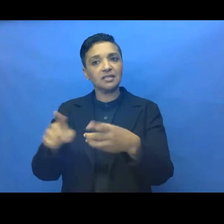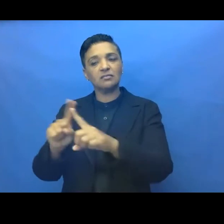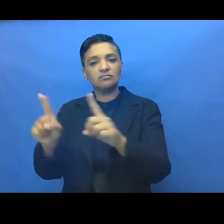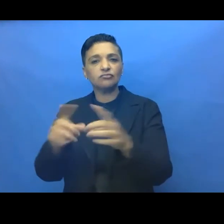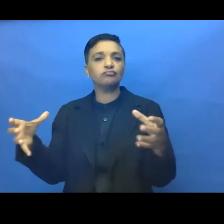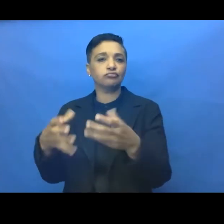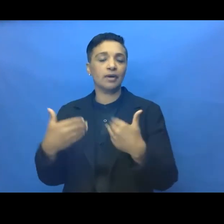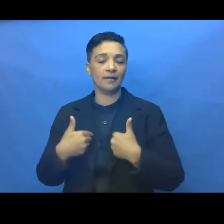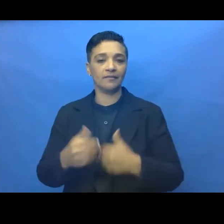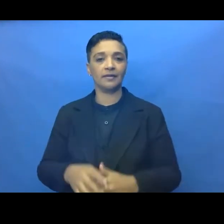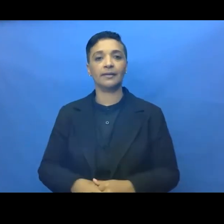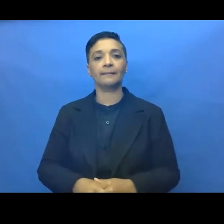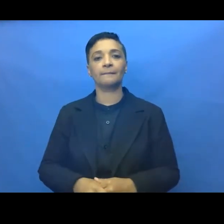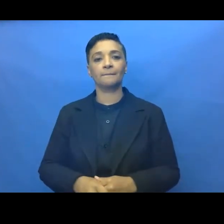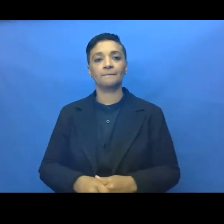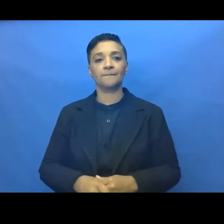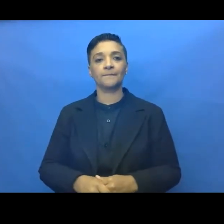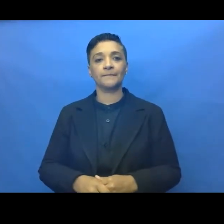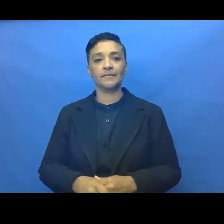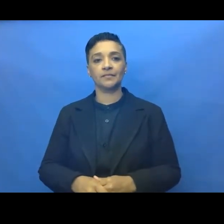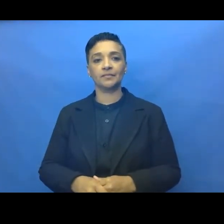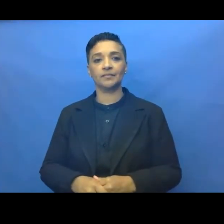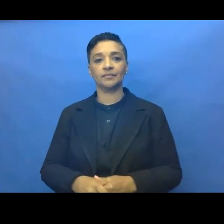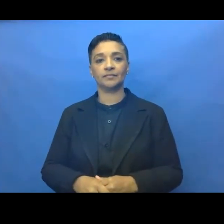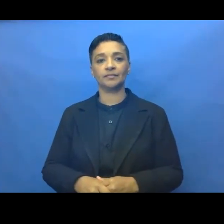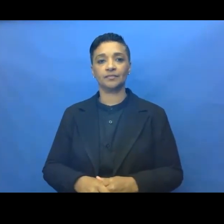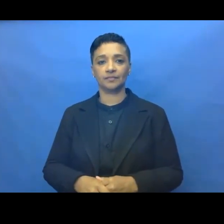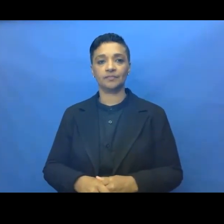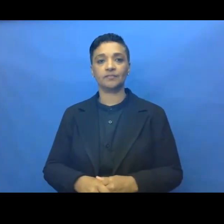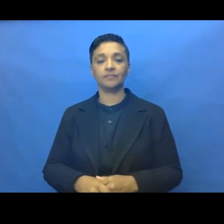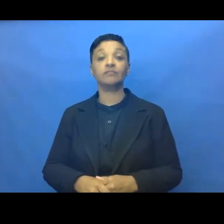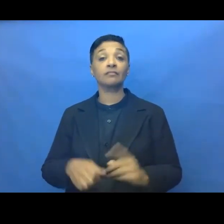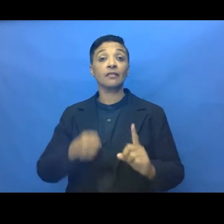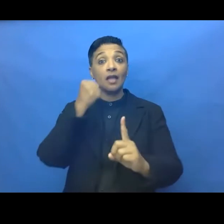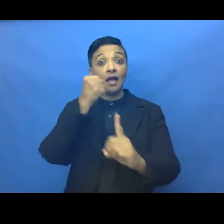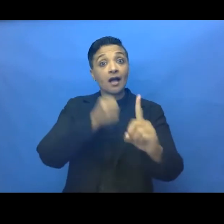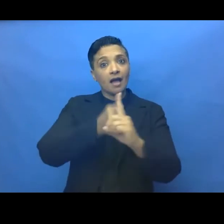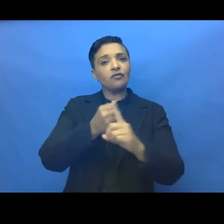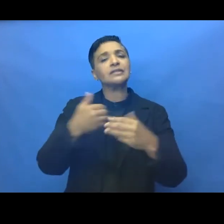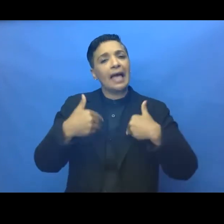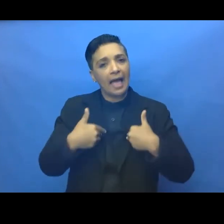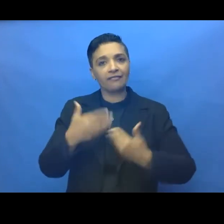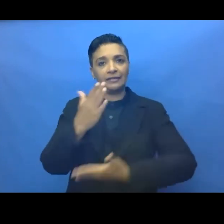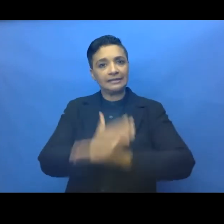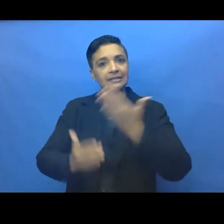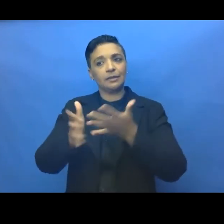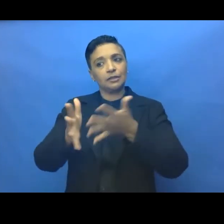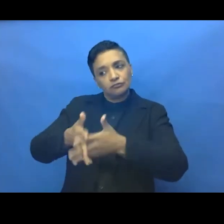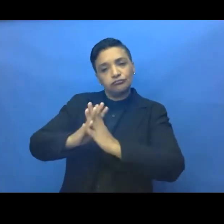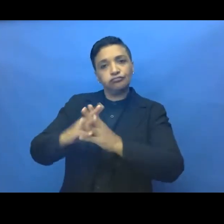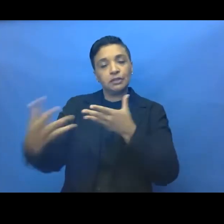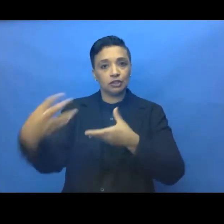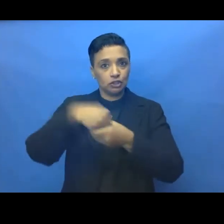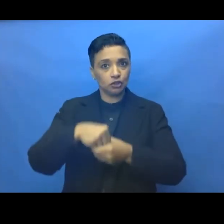actuelle et des réunions parallèles sont également organisées. Il y a